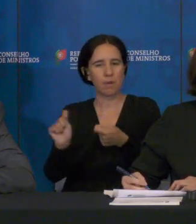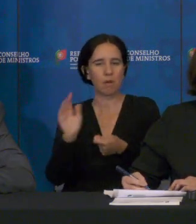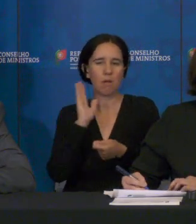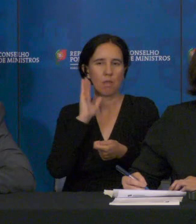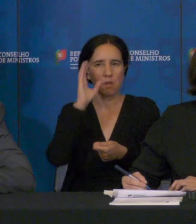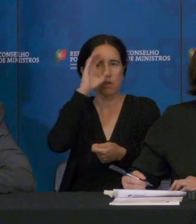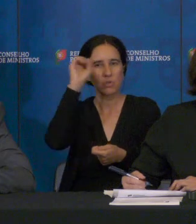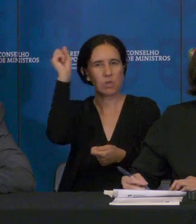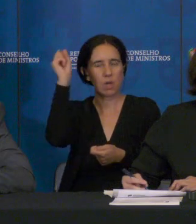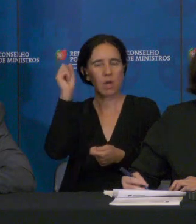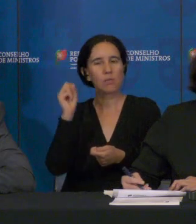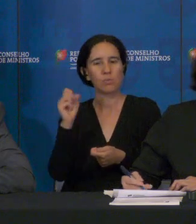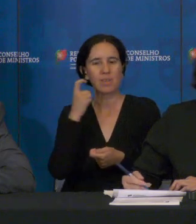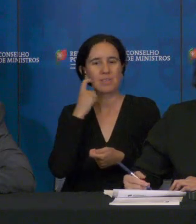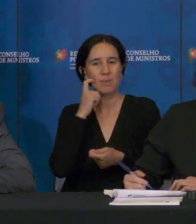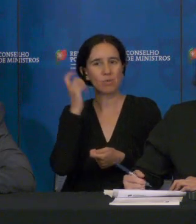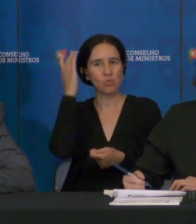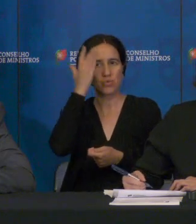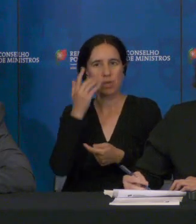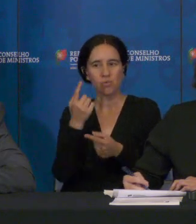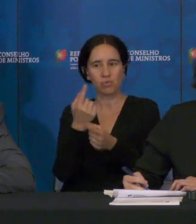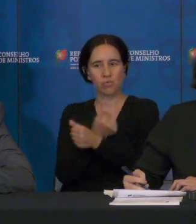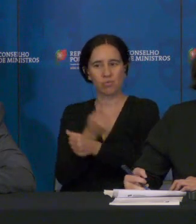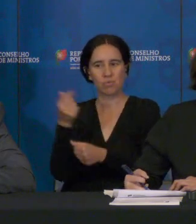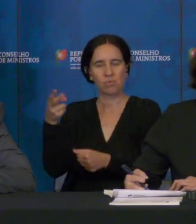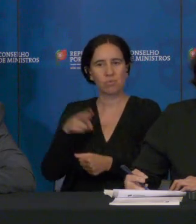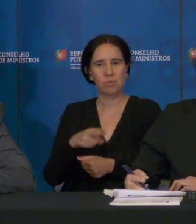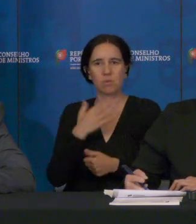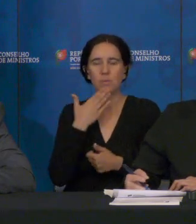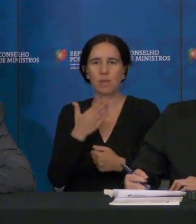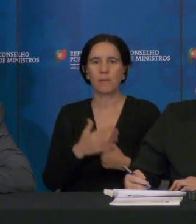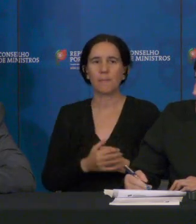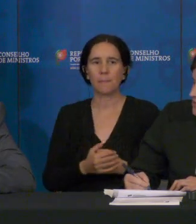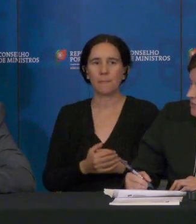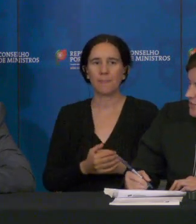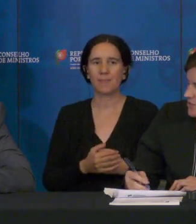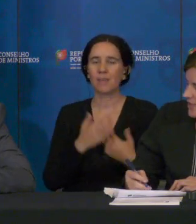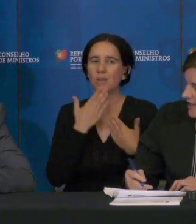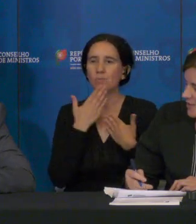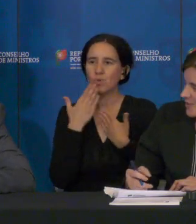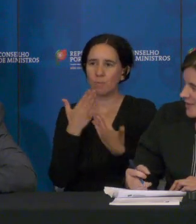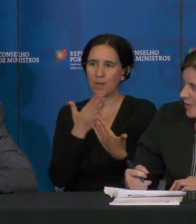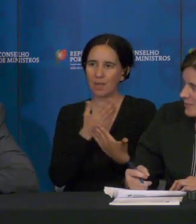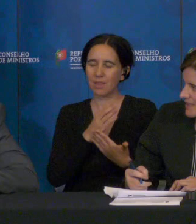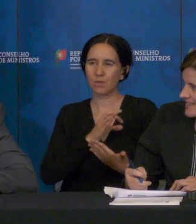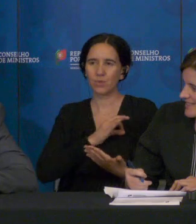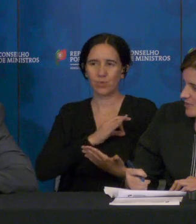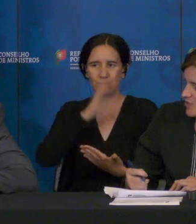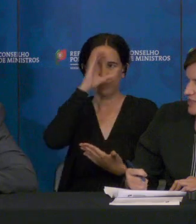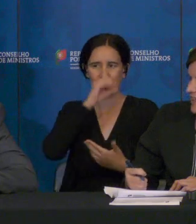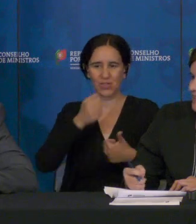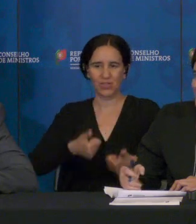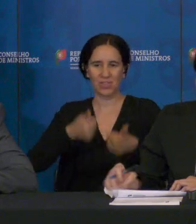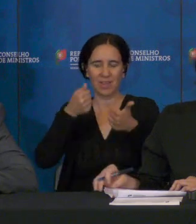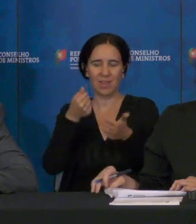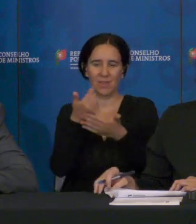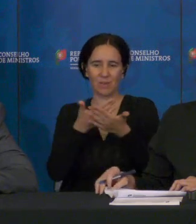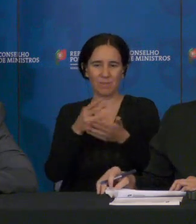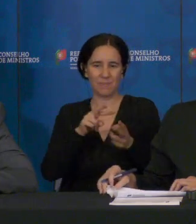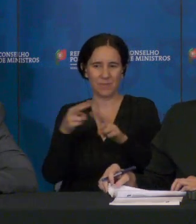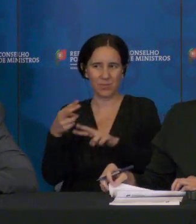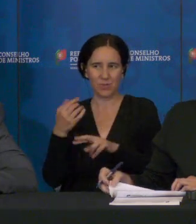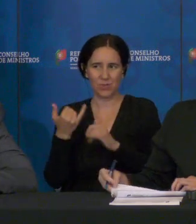Estado pela participação de Isabel dos Santos. Obrigada. Muito obrigada, Sr. Ministro de Estado, Economia e Transição Digital.